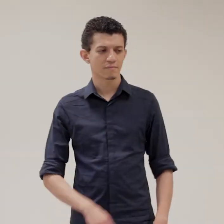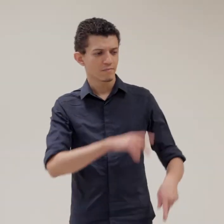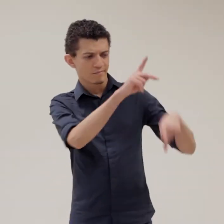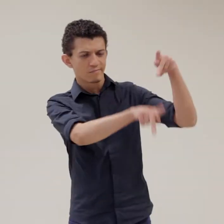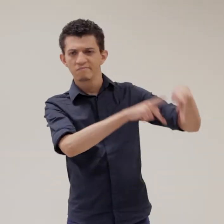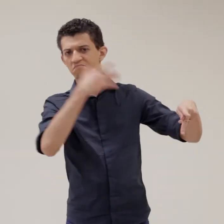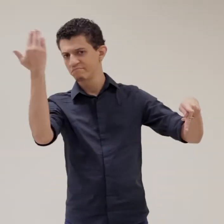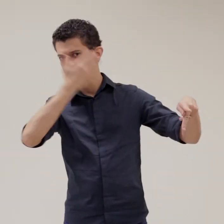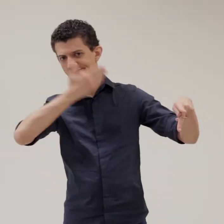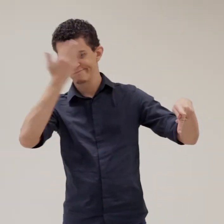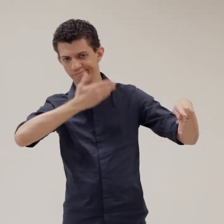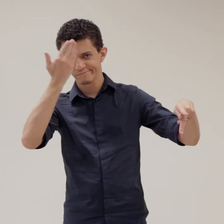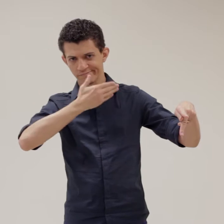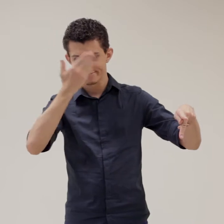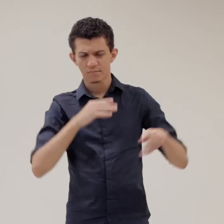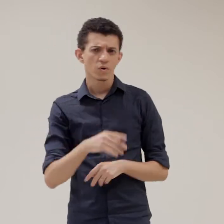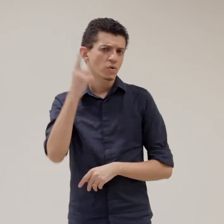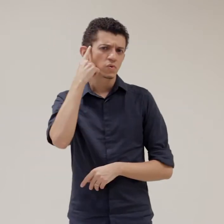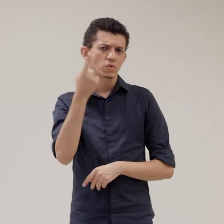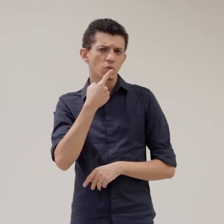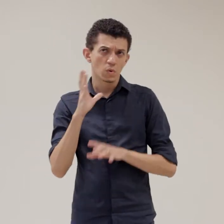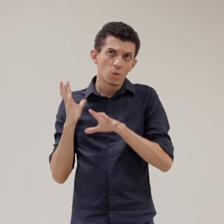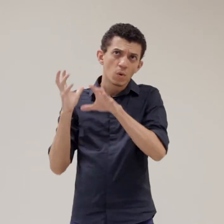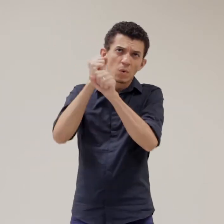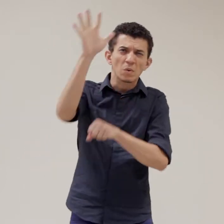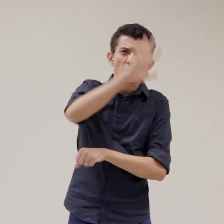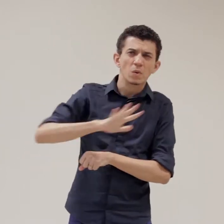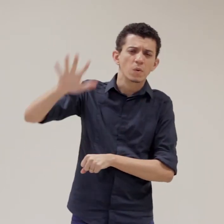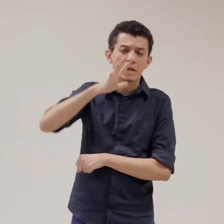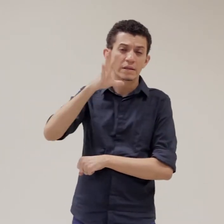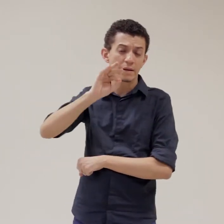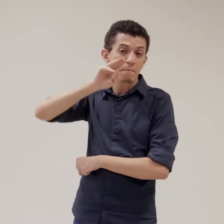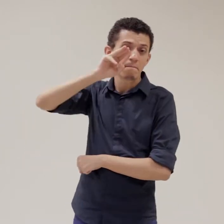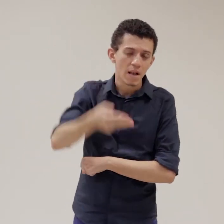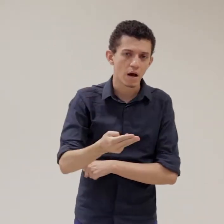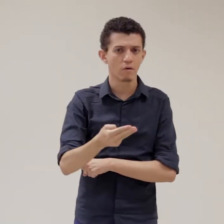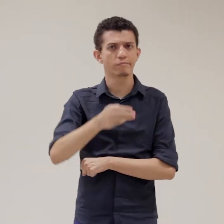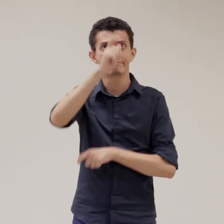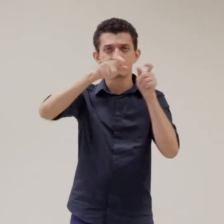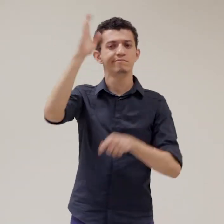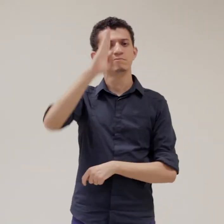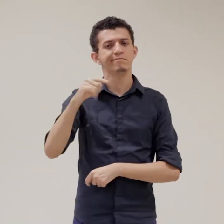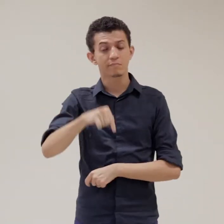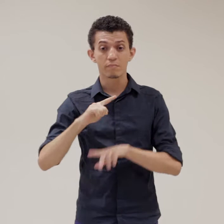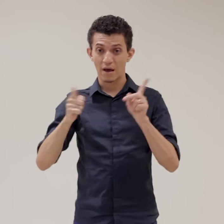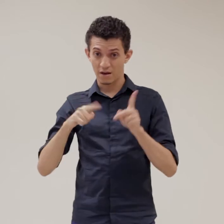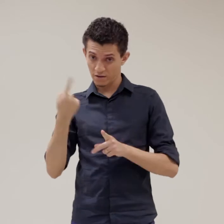Uma nação invisível. Surdos são quase 10 milhões de brasileiros, mas a igreja não os tem alcançado como